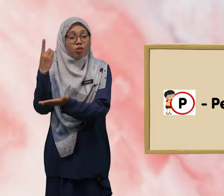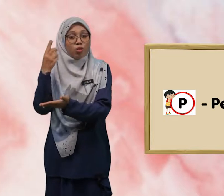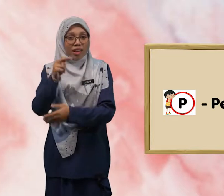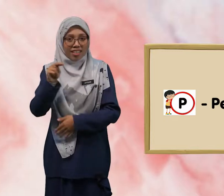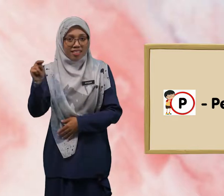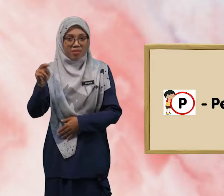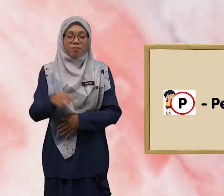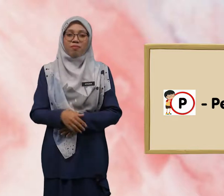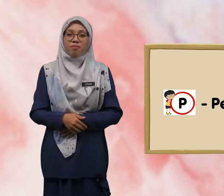huluan